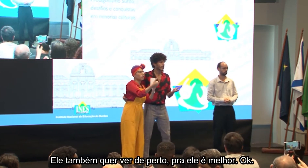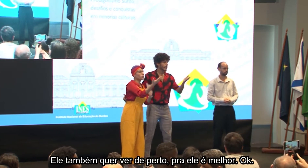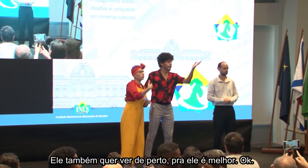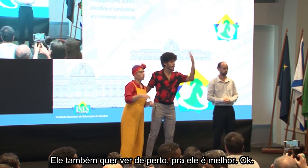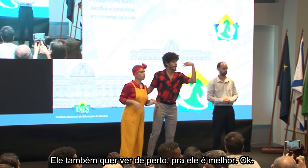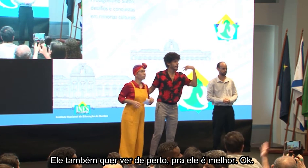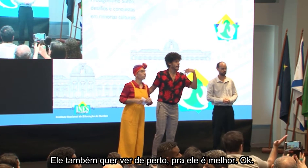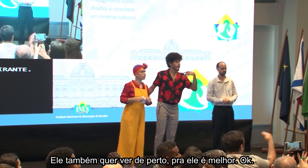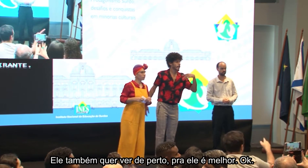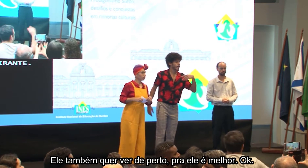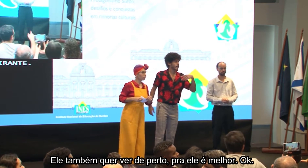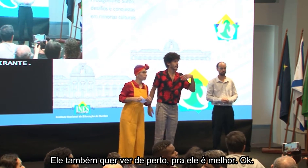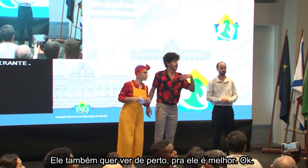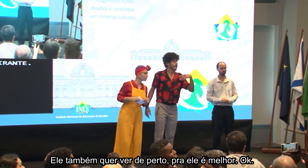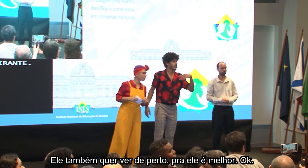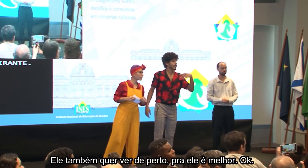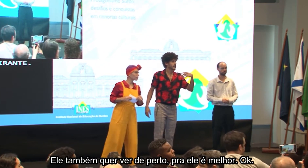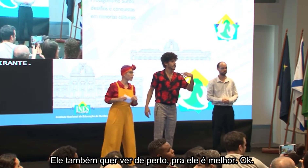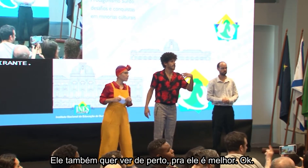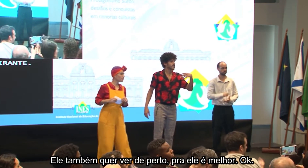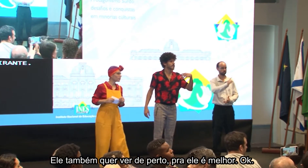Ele também quer ver de pertinho, para ele é melhor, tá ok.